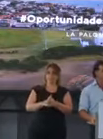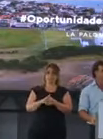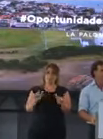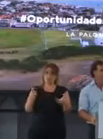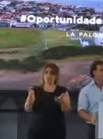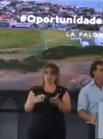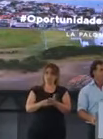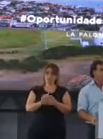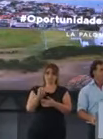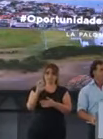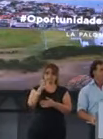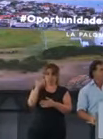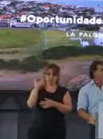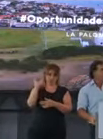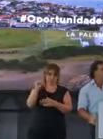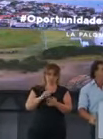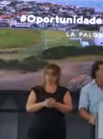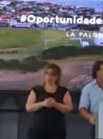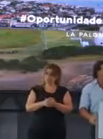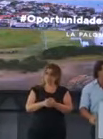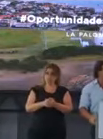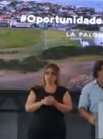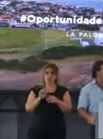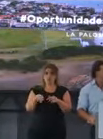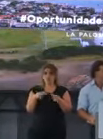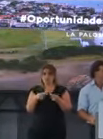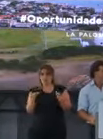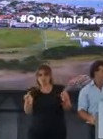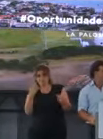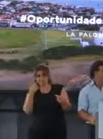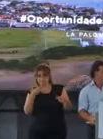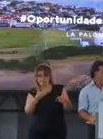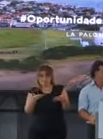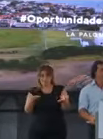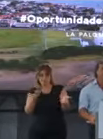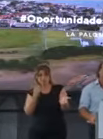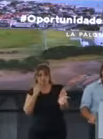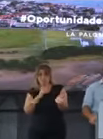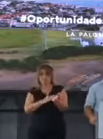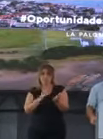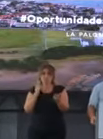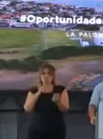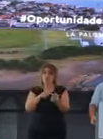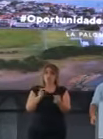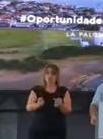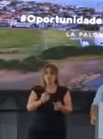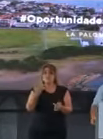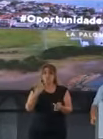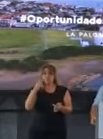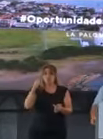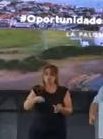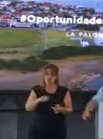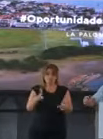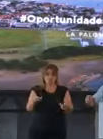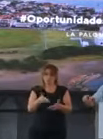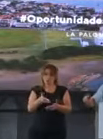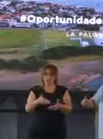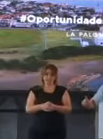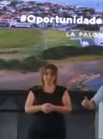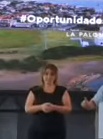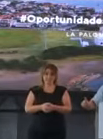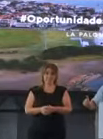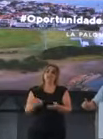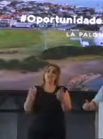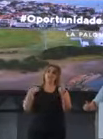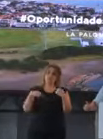UPM. Es una hoja de ruta. No tiene validez jurídica. Con lo